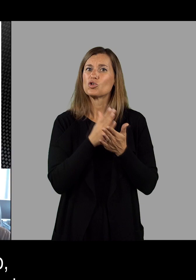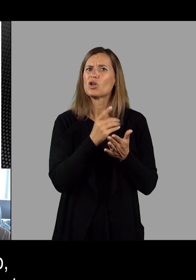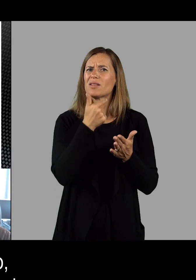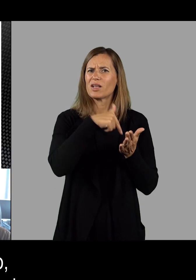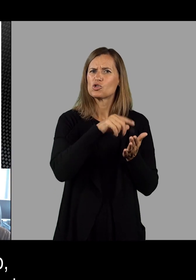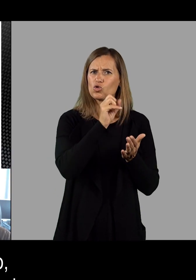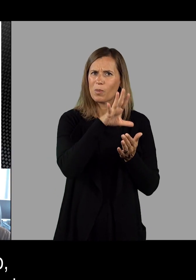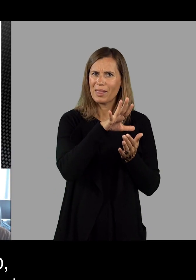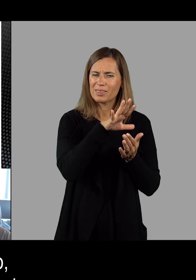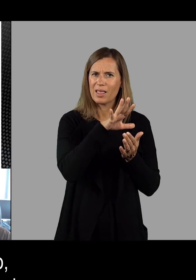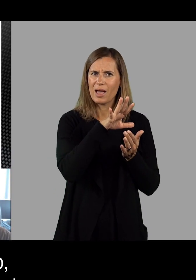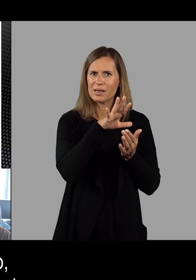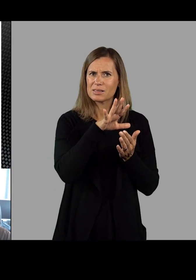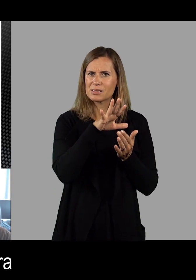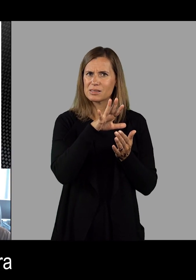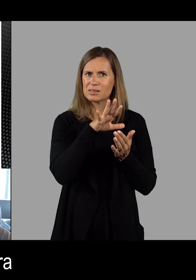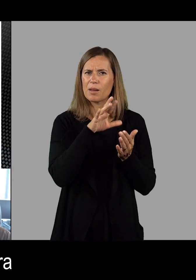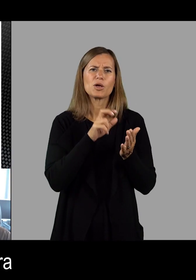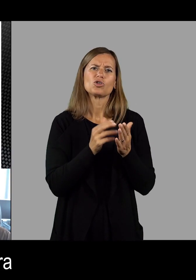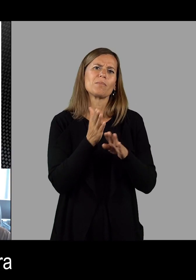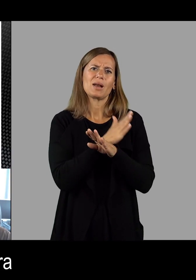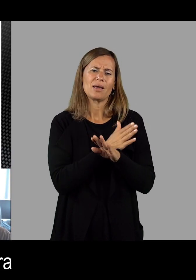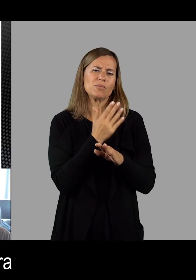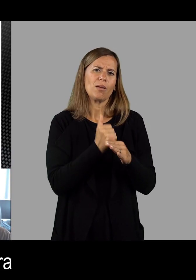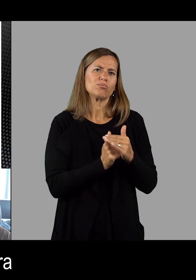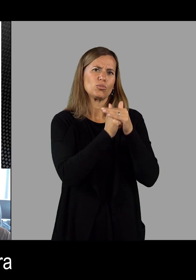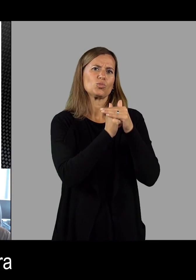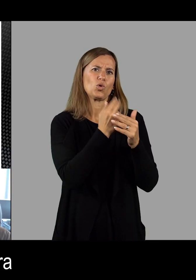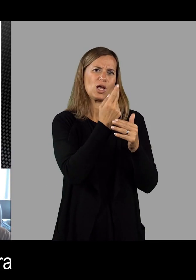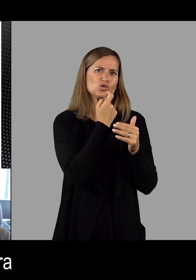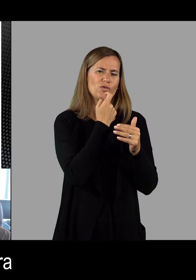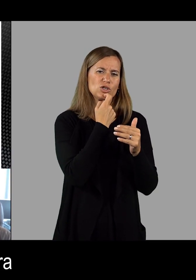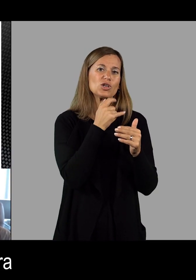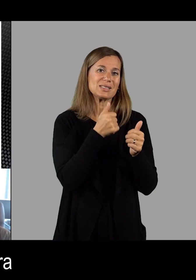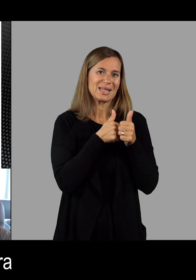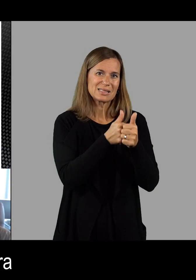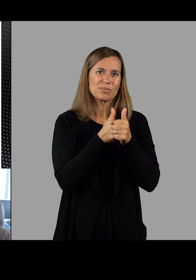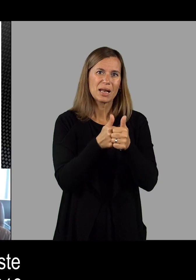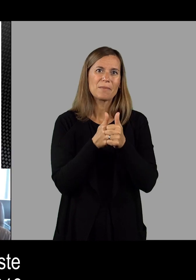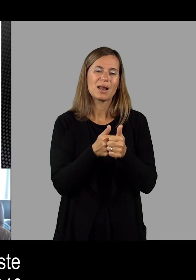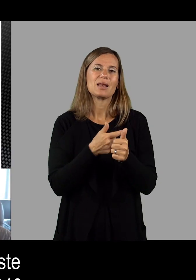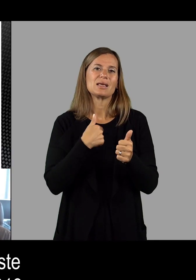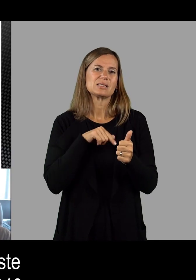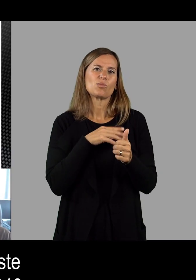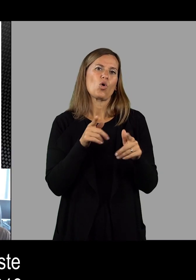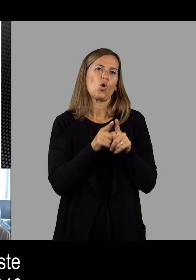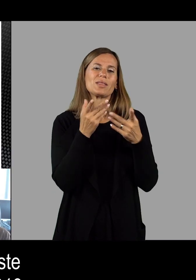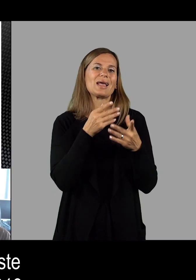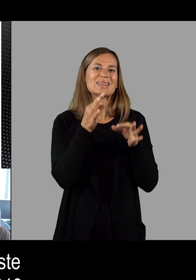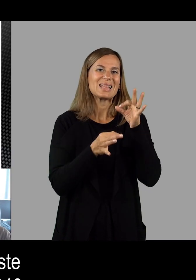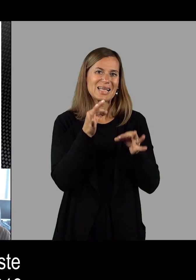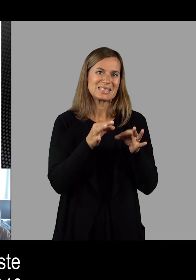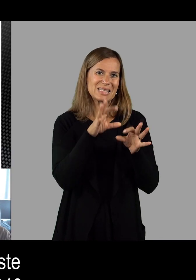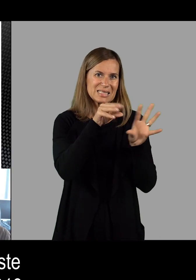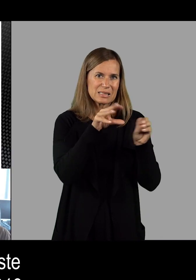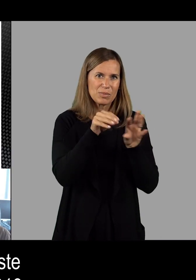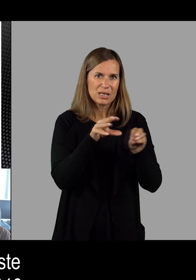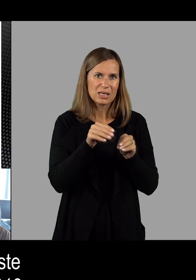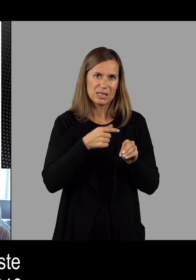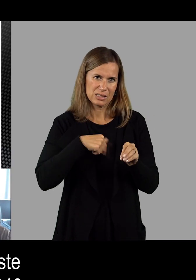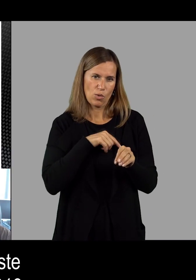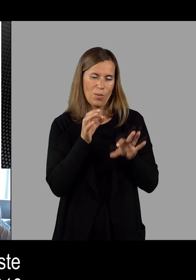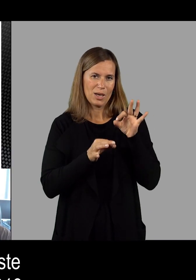od 2015, malo prej, ko se je pač pojavila podpora slovenščini, spremljali in smo na neki svoji, kot neke vrste testni zbirki